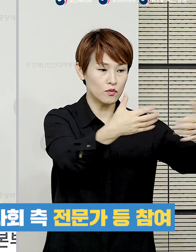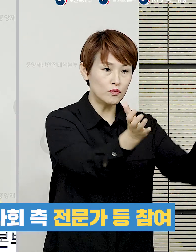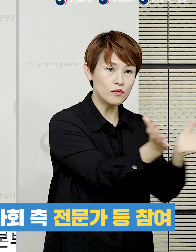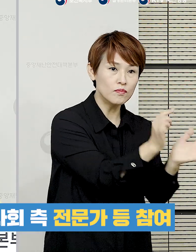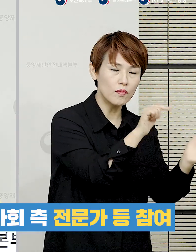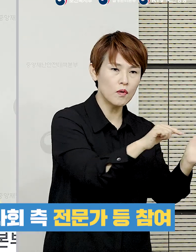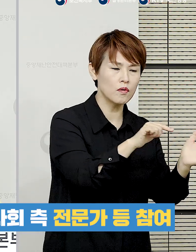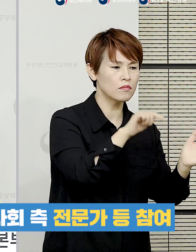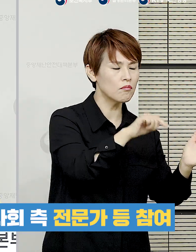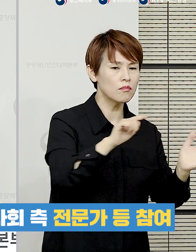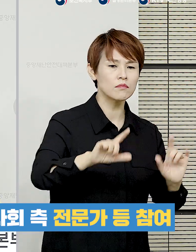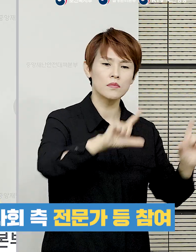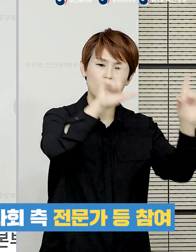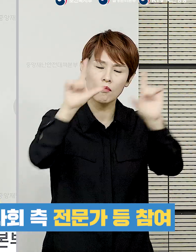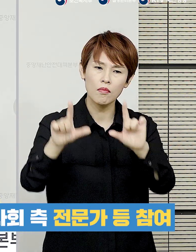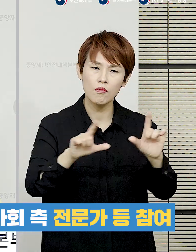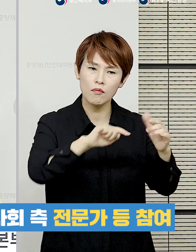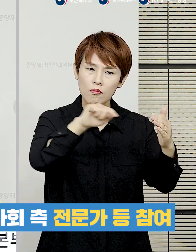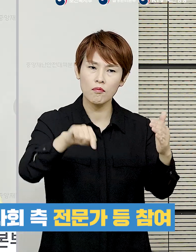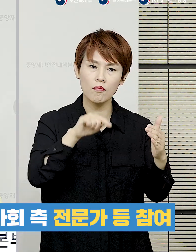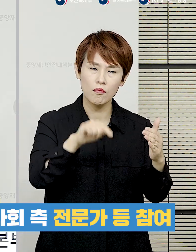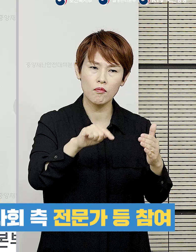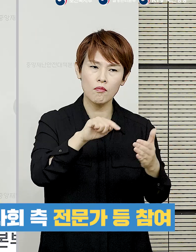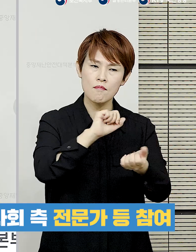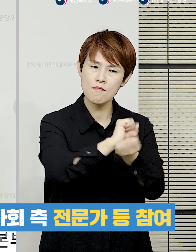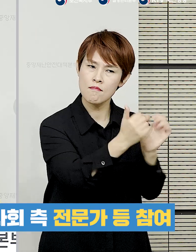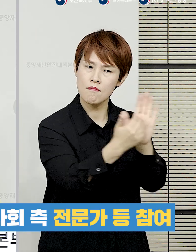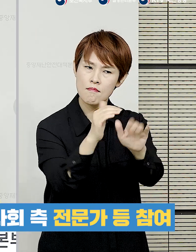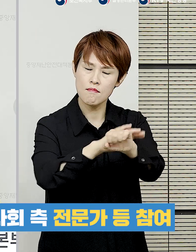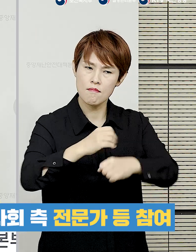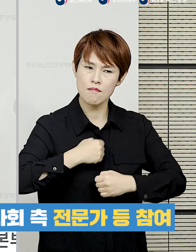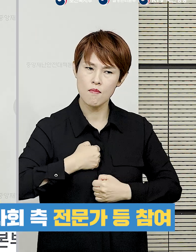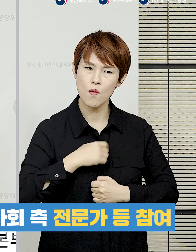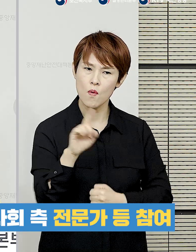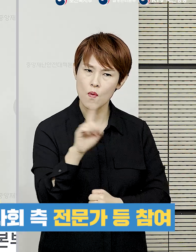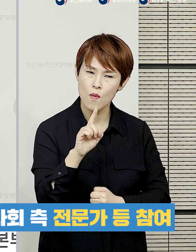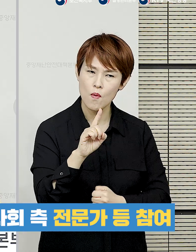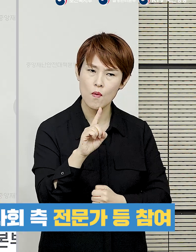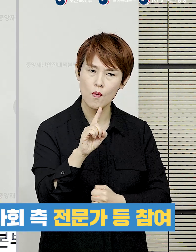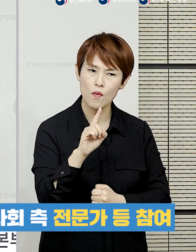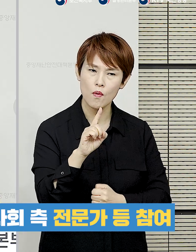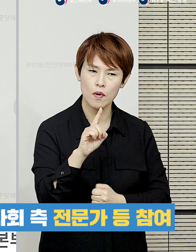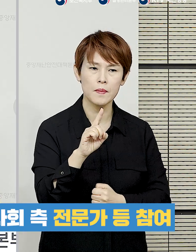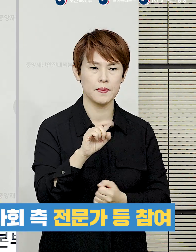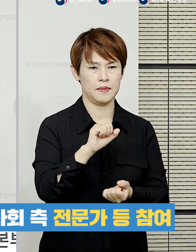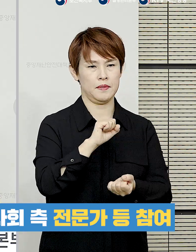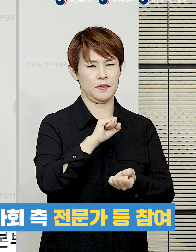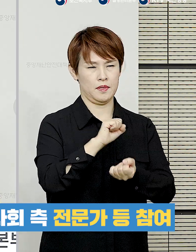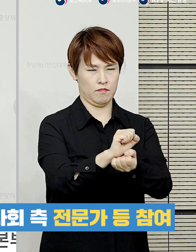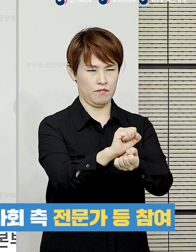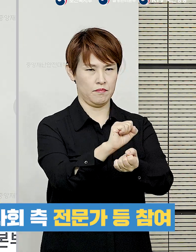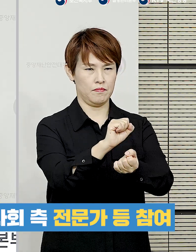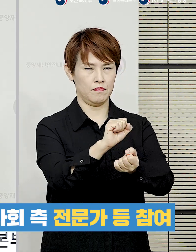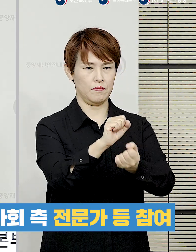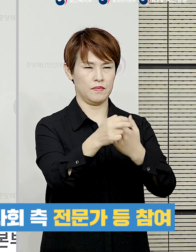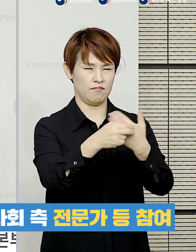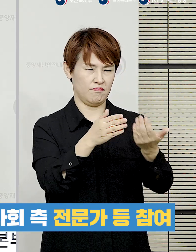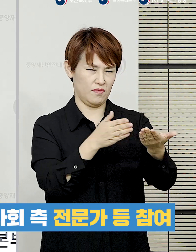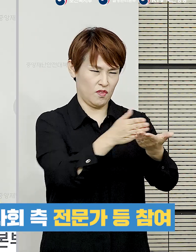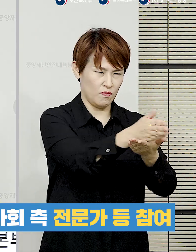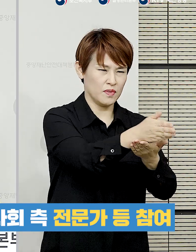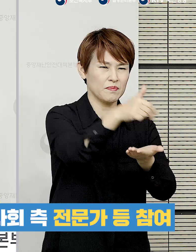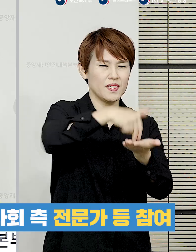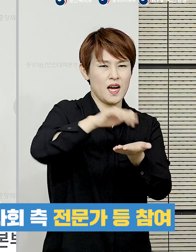이게 일상생활에서 과연 어느 정도 이 부분들을 지켜낼 수 있는지를 감염병 의학적 전문성의 입장이